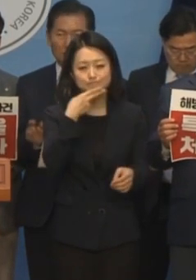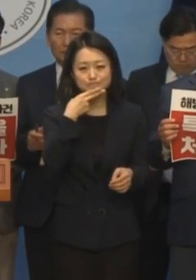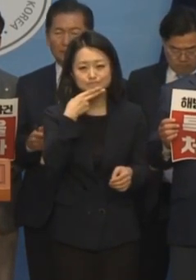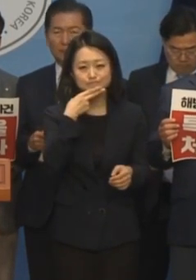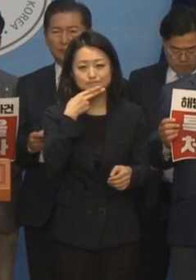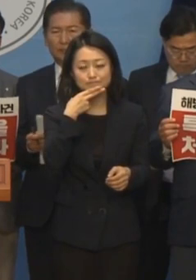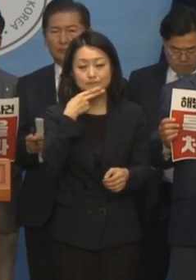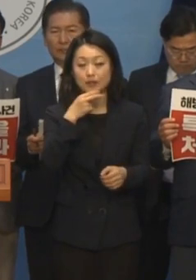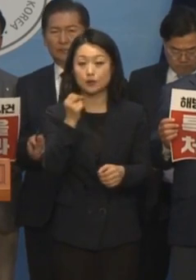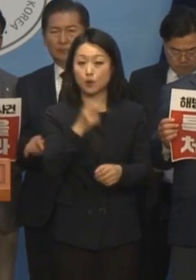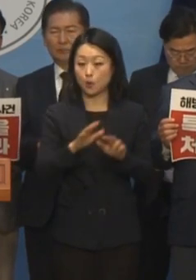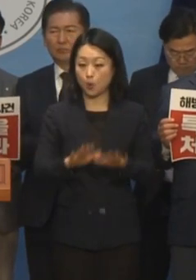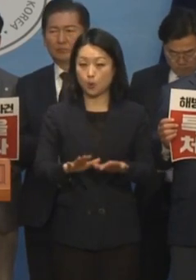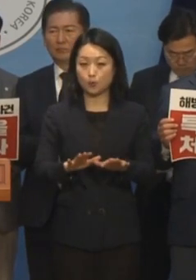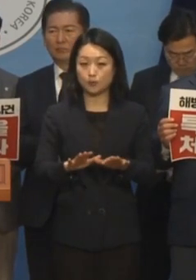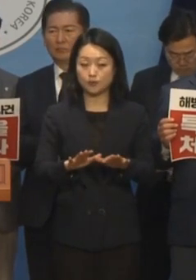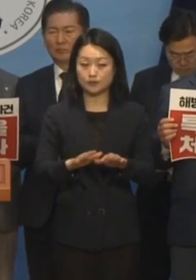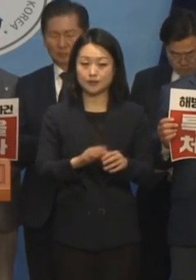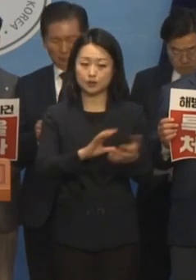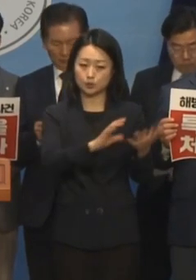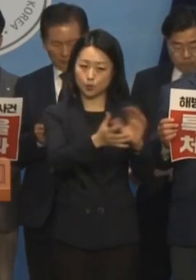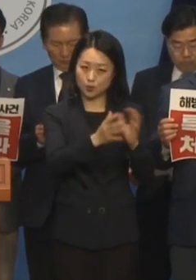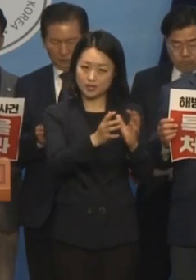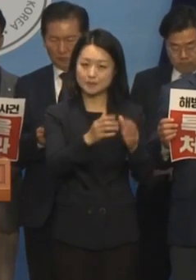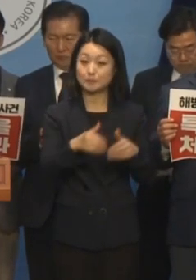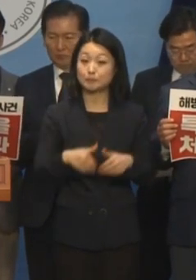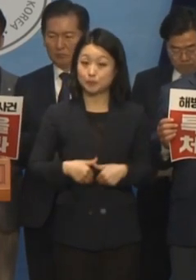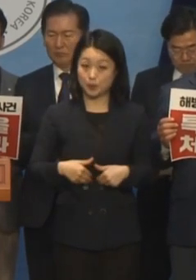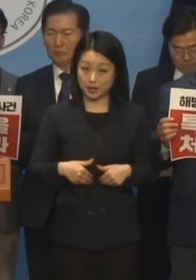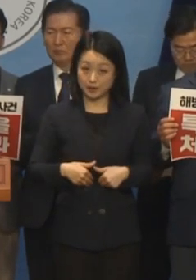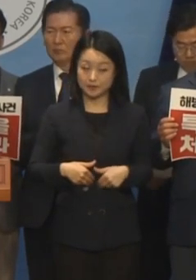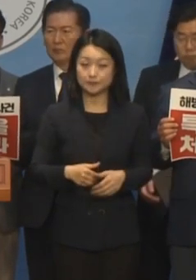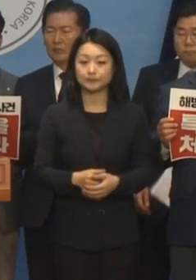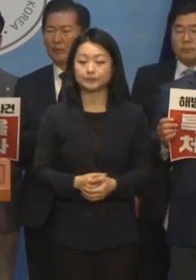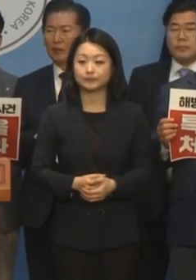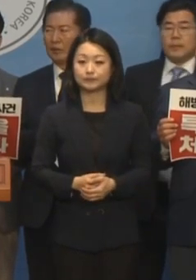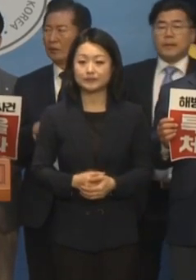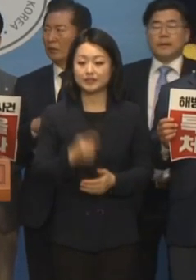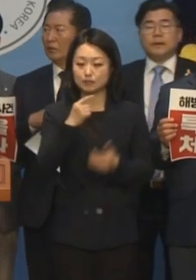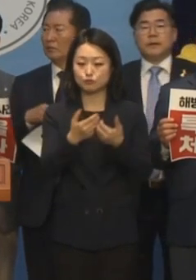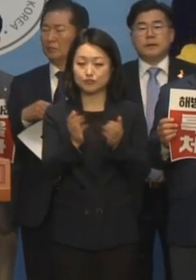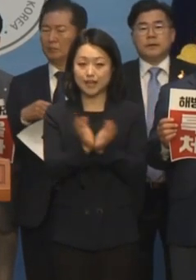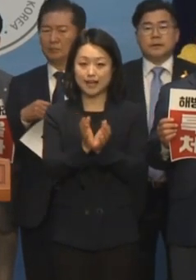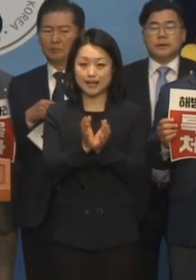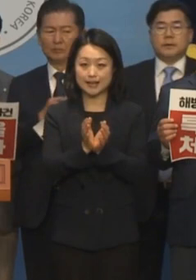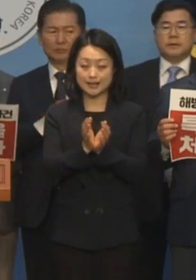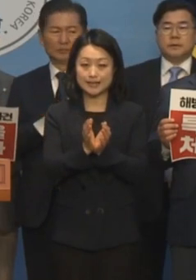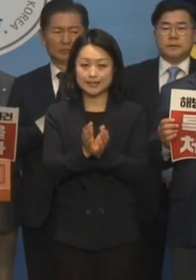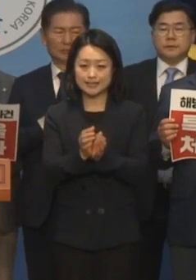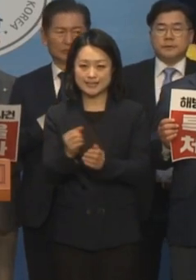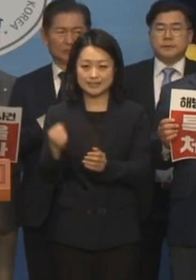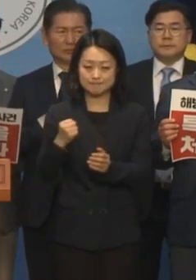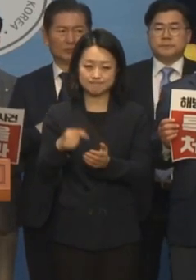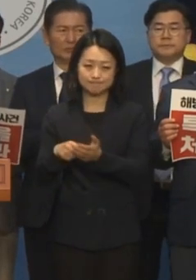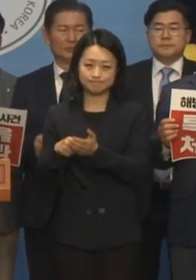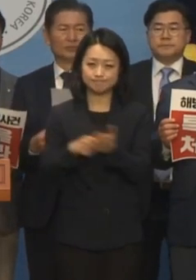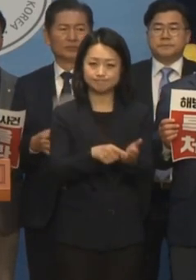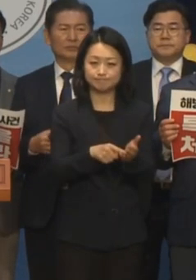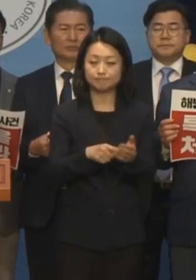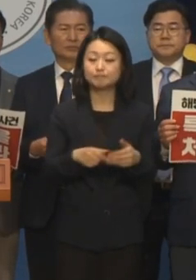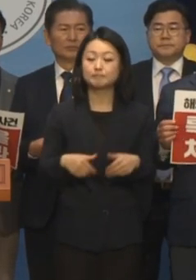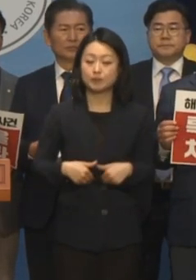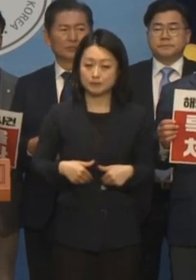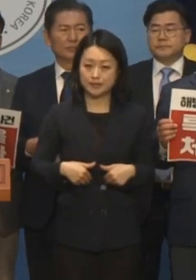상태이고 오늘부터 본격적으로 논의를 해나가야 되는 상황이기 때문에 저희들의 강력한 의지를 좀 천명할 필요가 있다고 생각합니다.